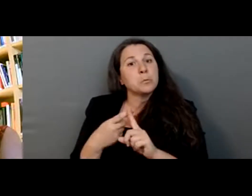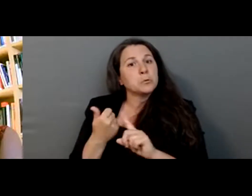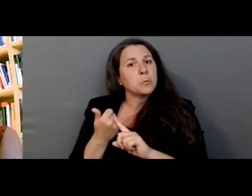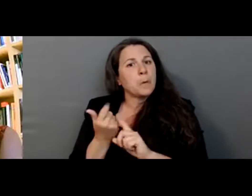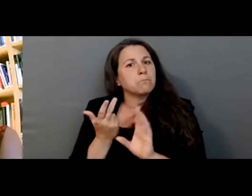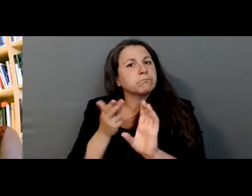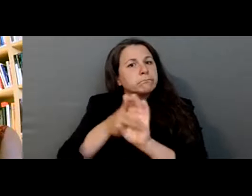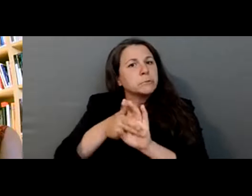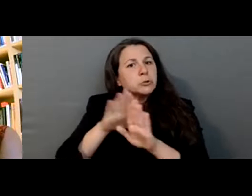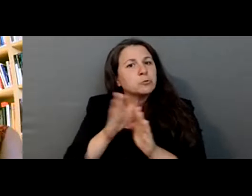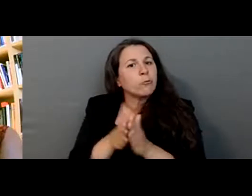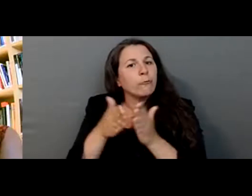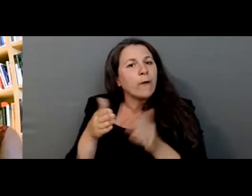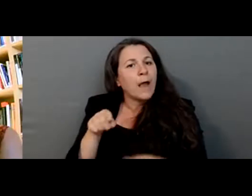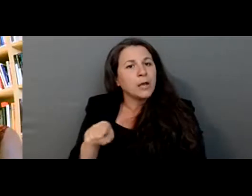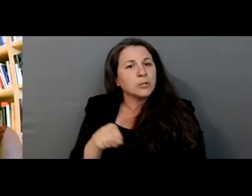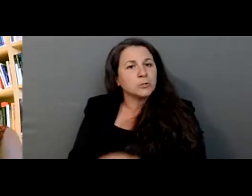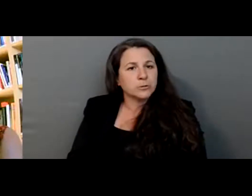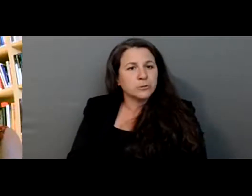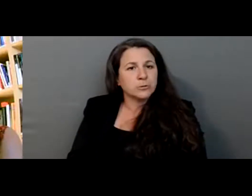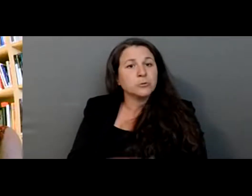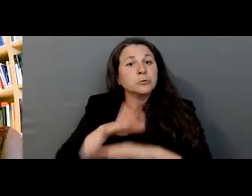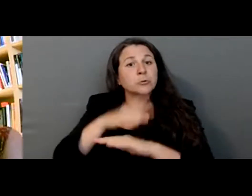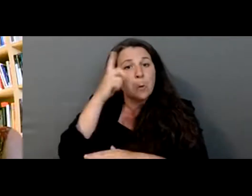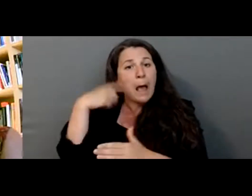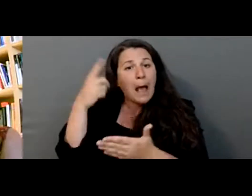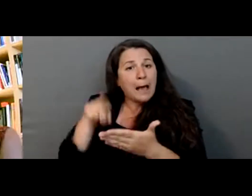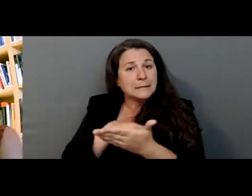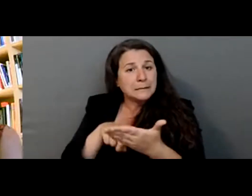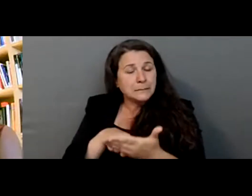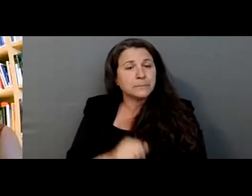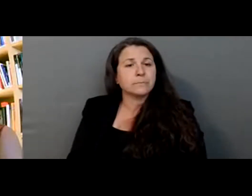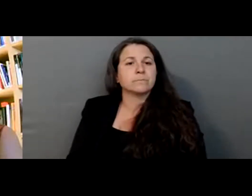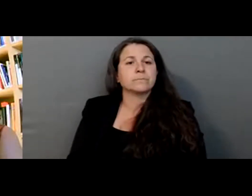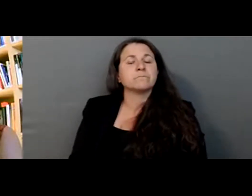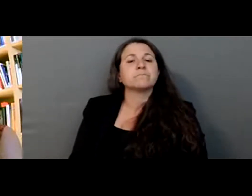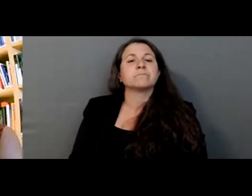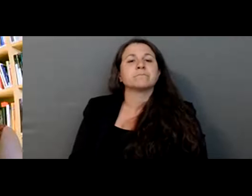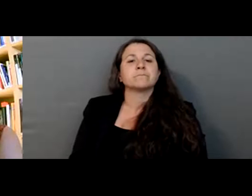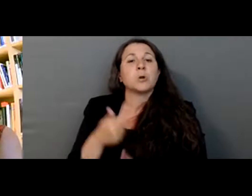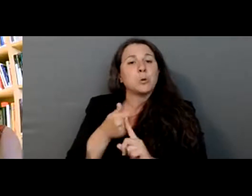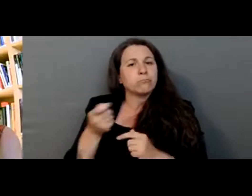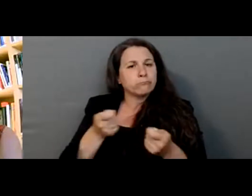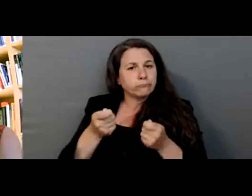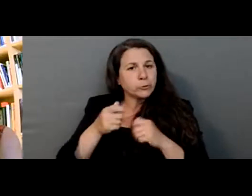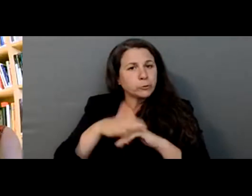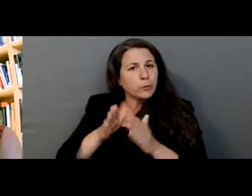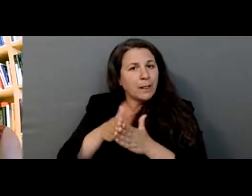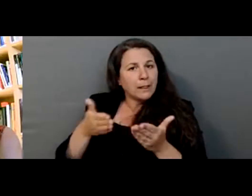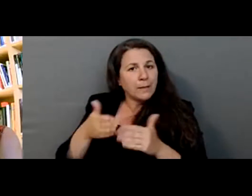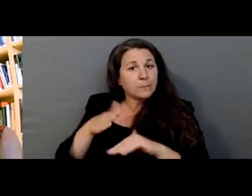ouvrage « 11 brefs essais sur le racisme ». Il dirige notamment un ouvrage sur les droits humains